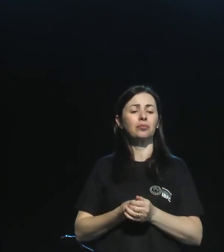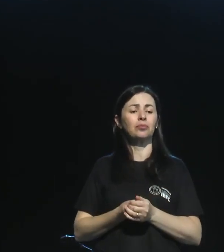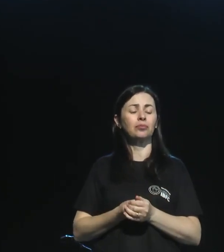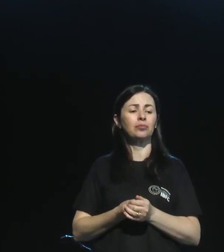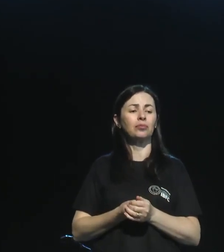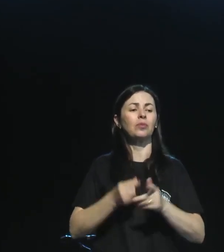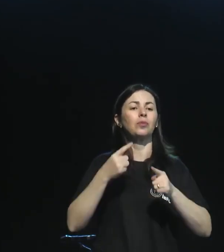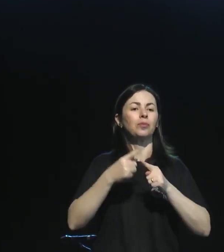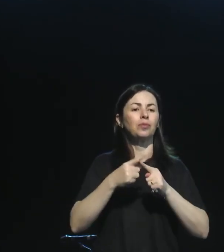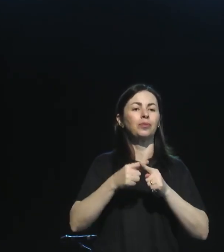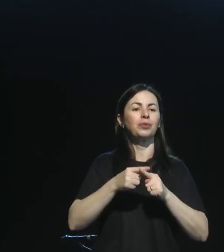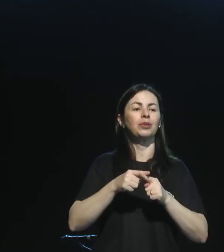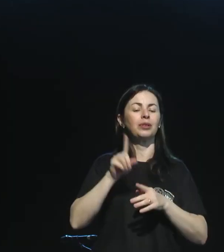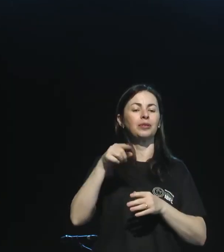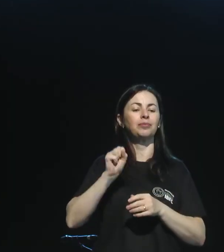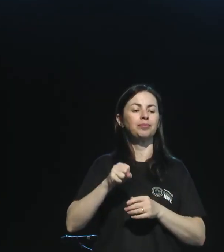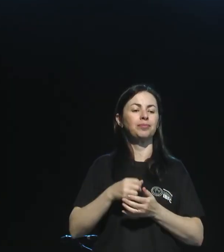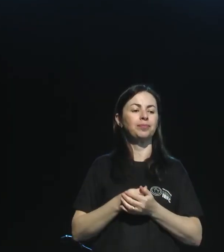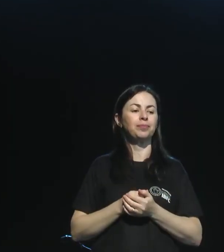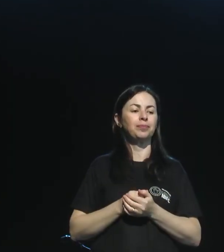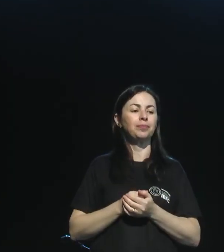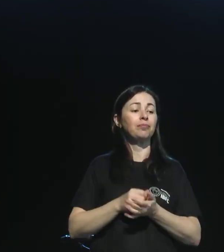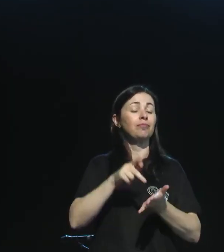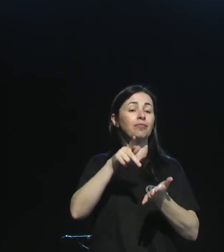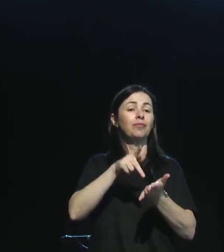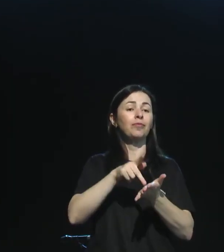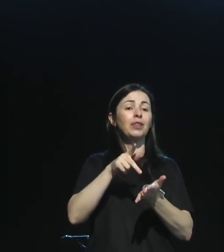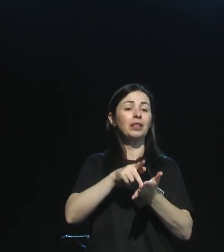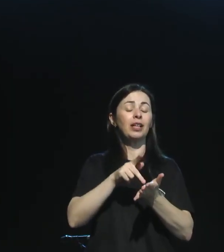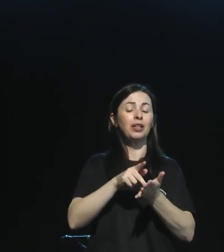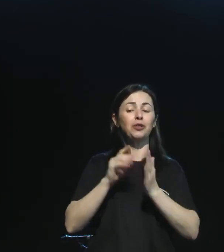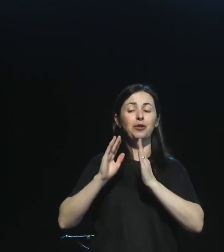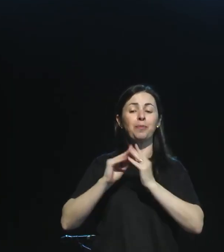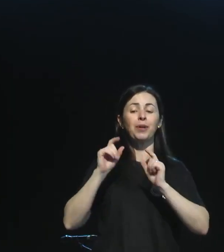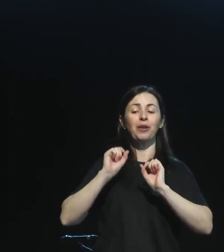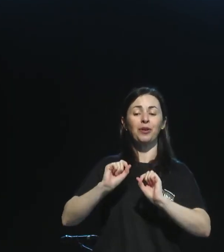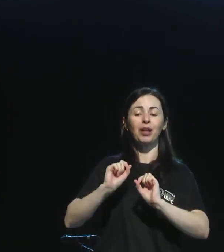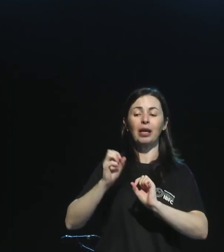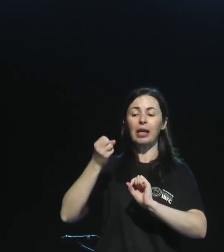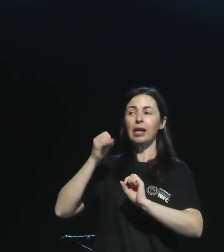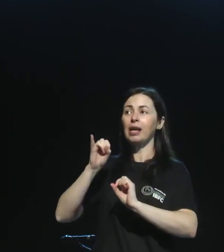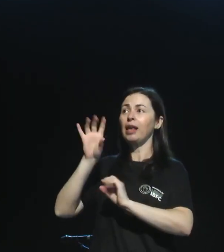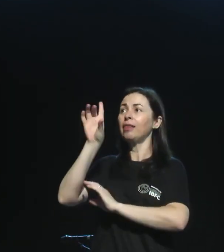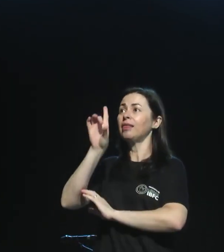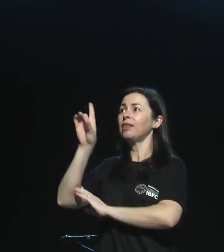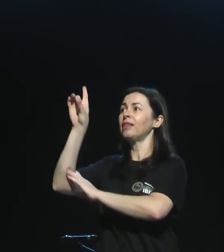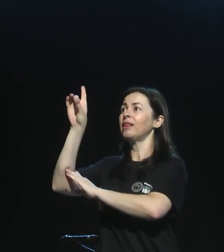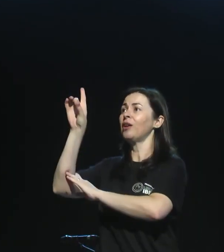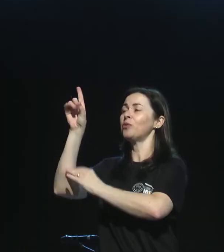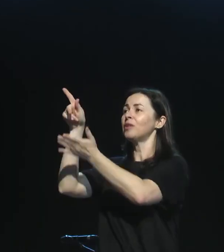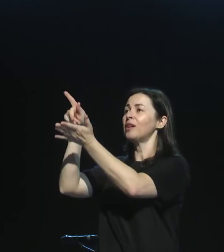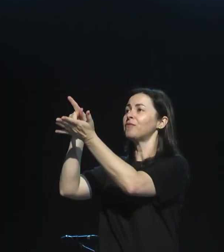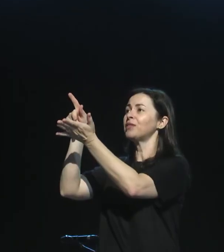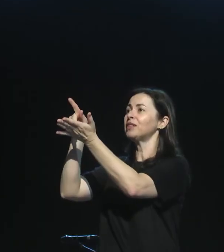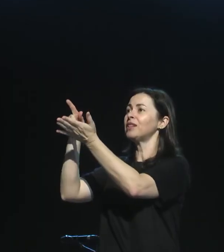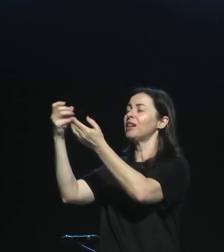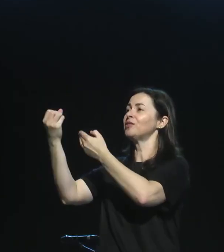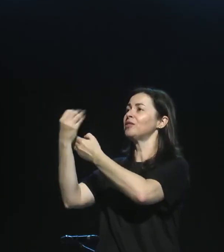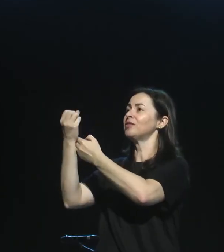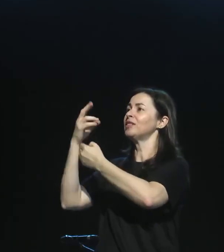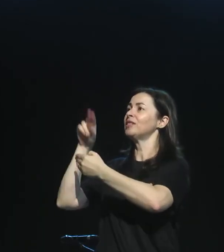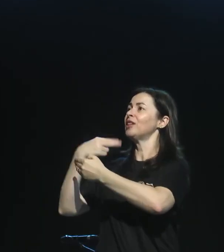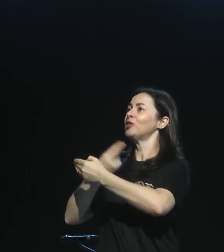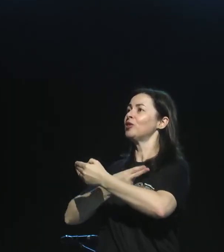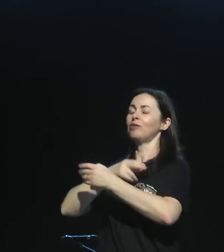Porque a verdade exige que a gente mude. A verdade nos confronta